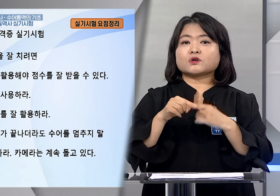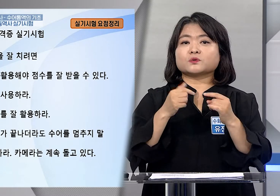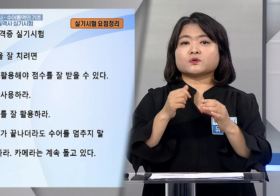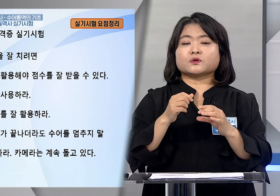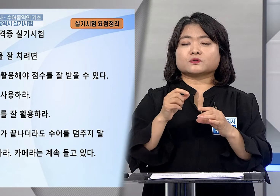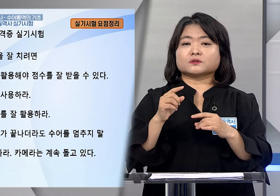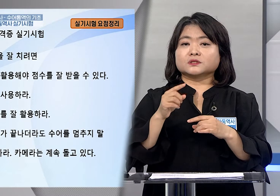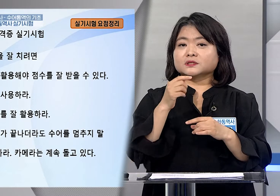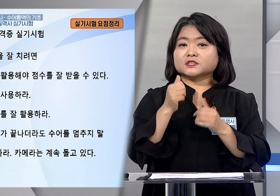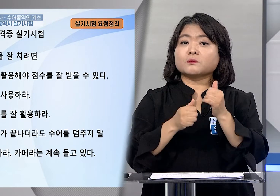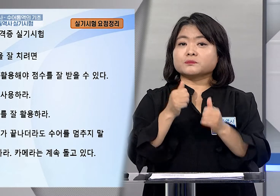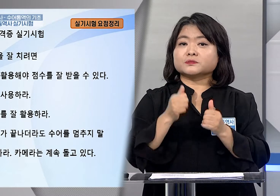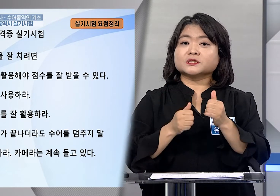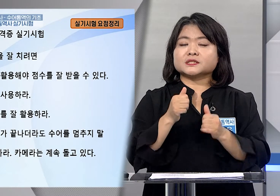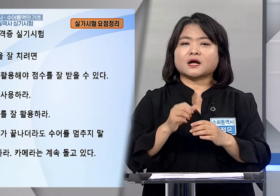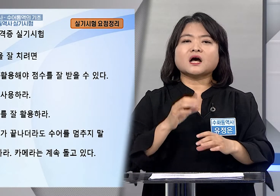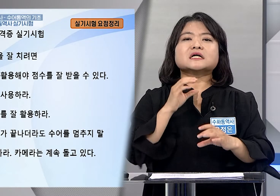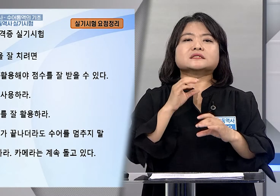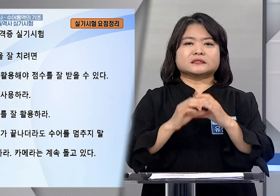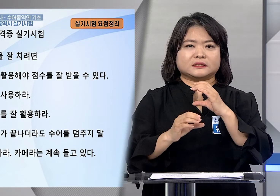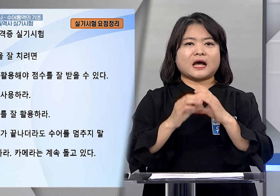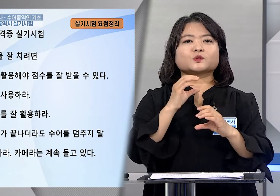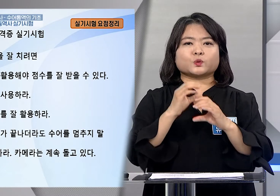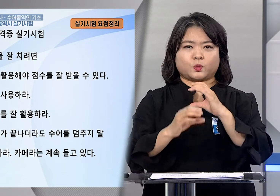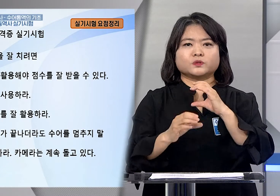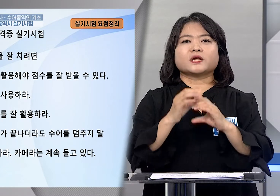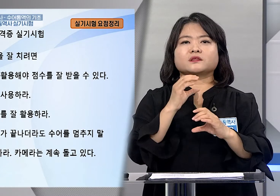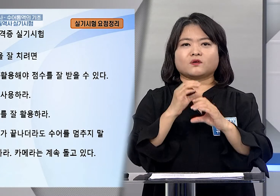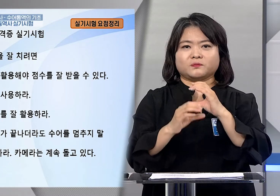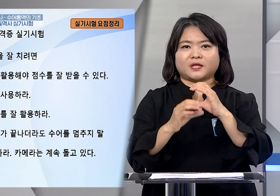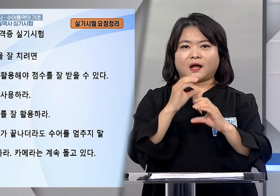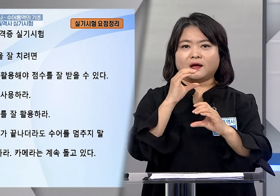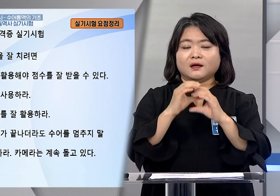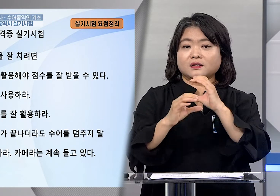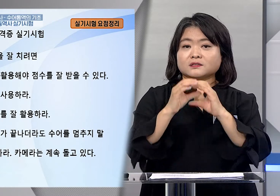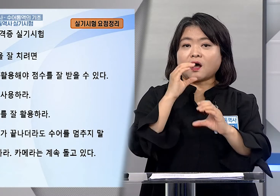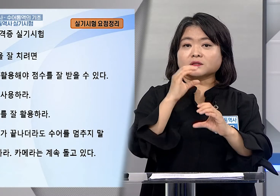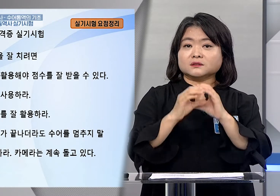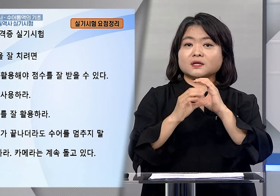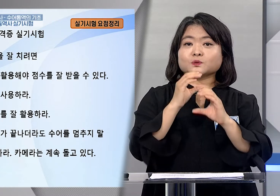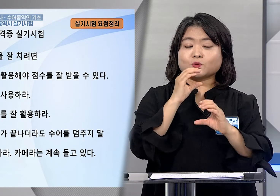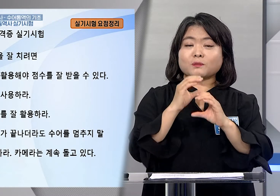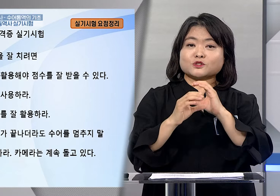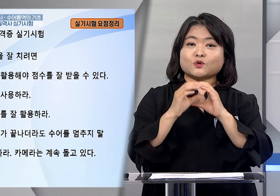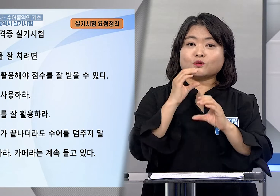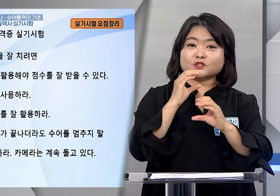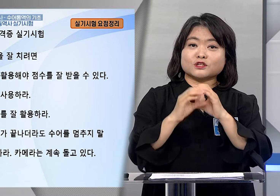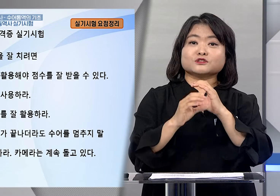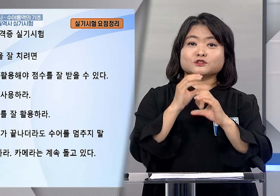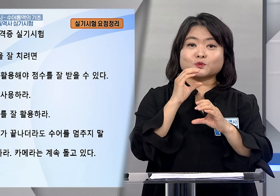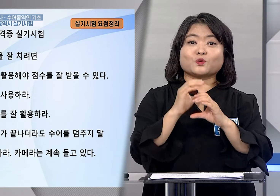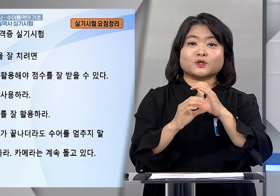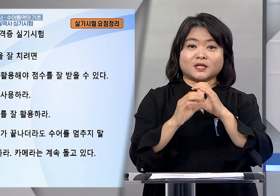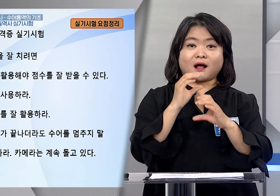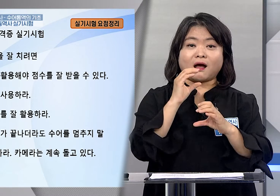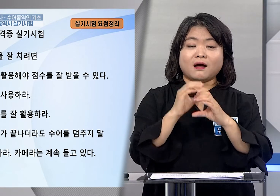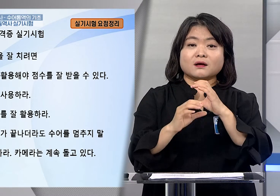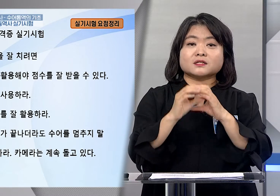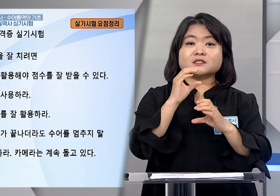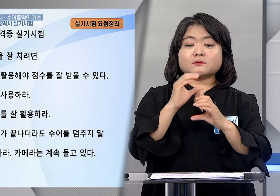통역 시험 응시자가 의사소통을 했던 겁니다. 자, 의사소통 맞죠? 커뮤니케이션 의사소통이니까. 그렇지만